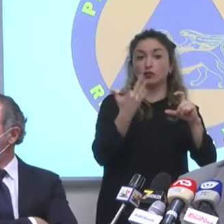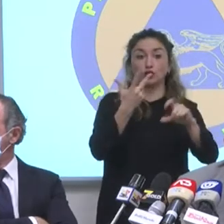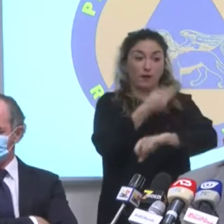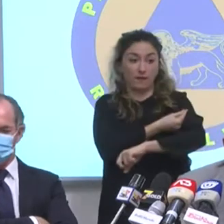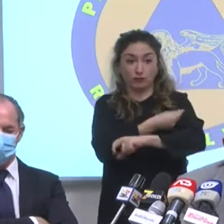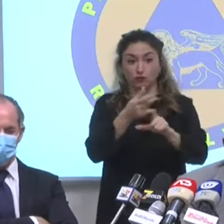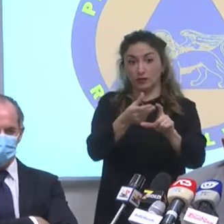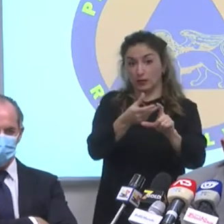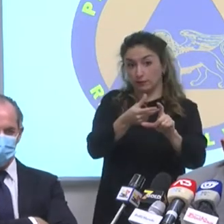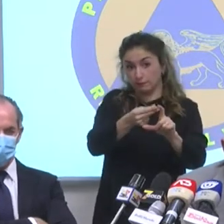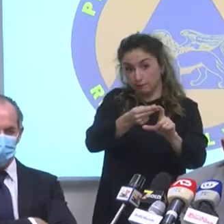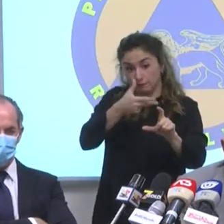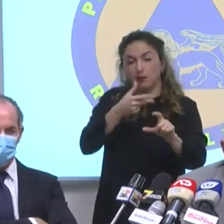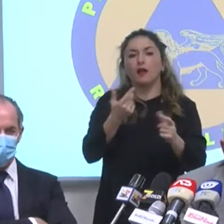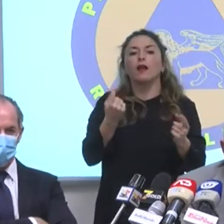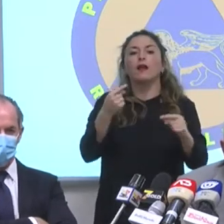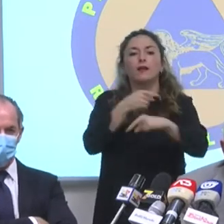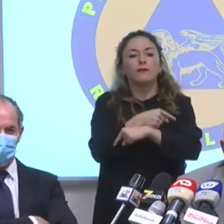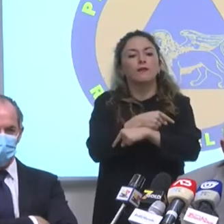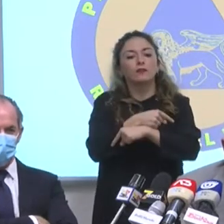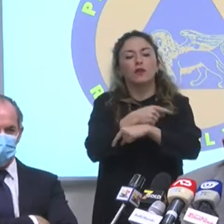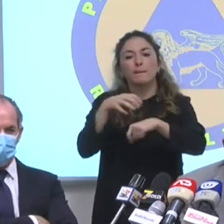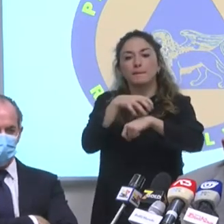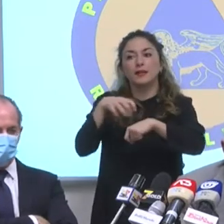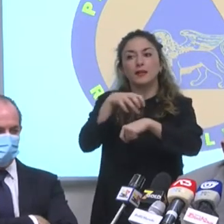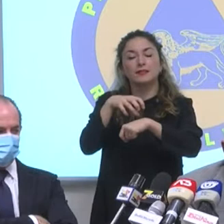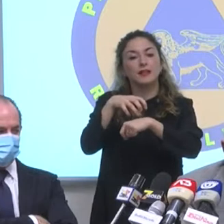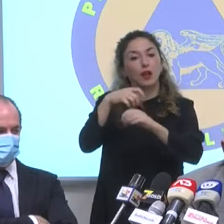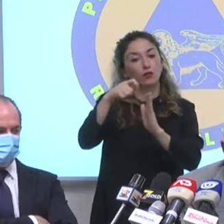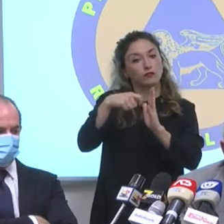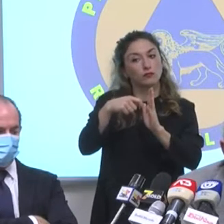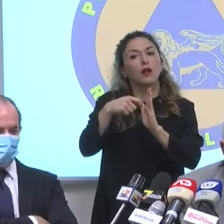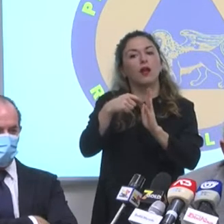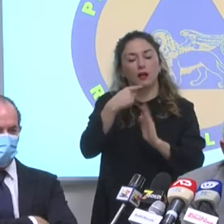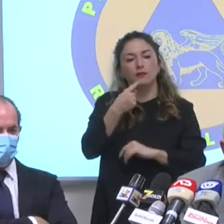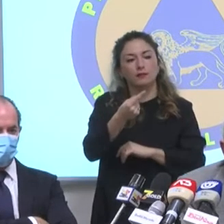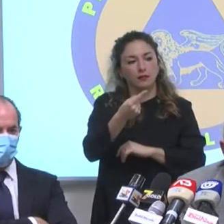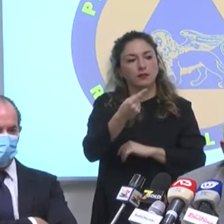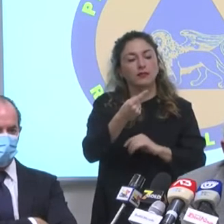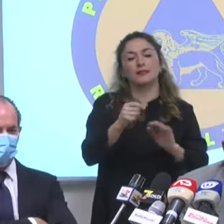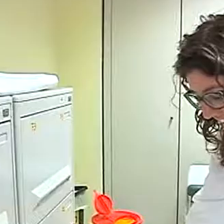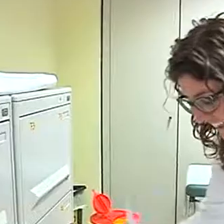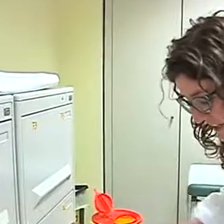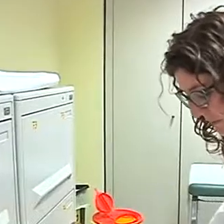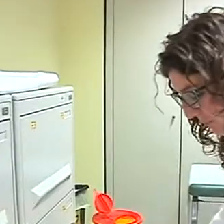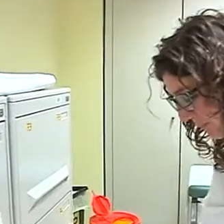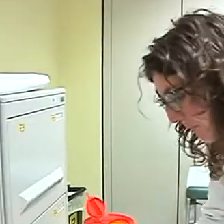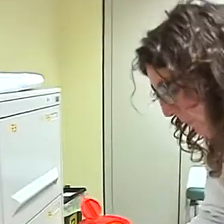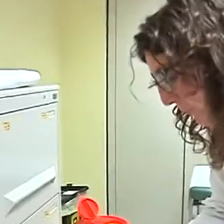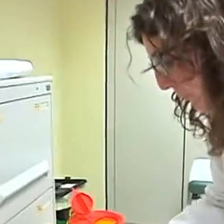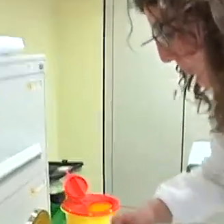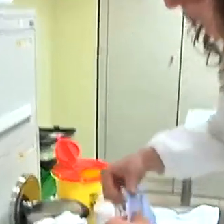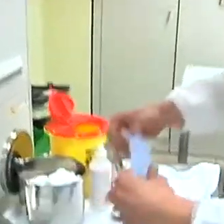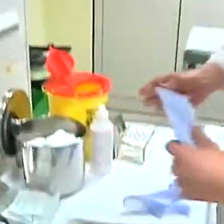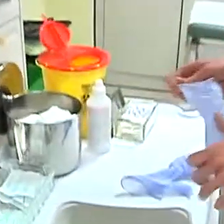vaccini e è arrivata la circolare ministeriale, da prossime vaccinazioni ne utilizzeremo 6. Il che vuol dire